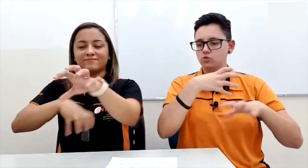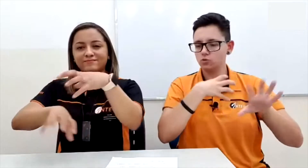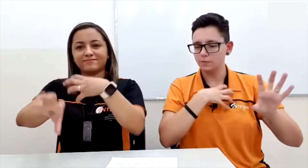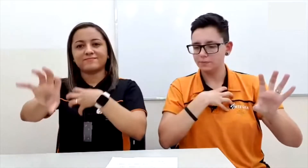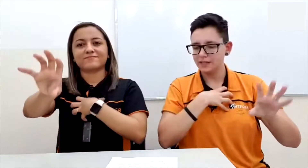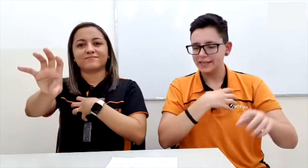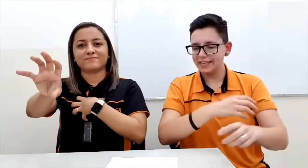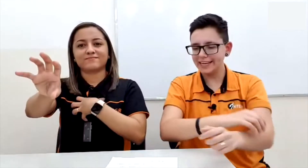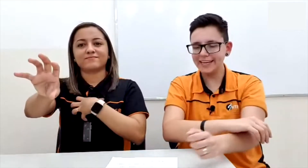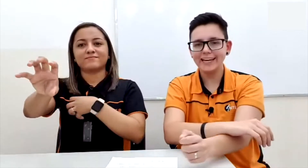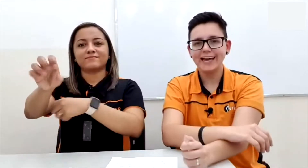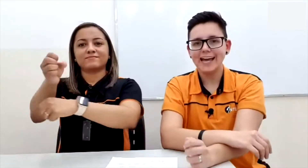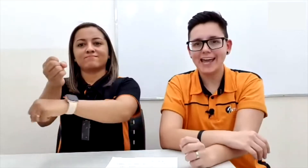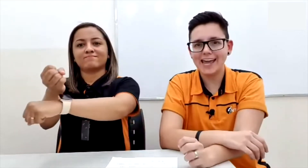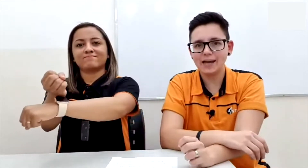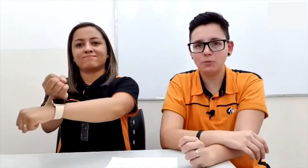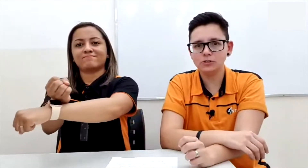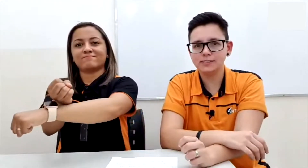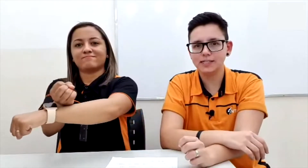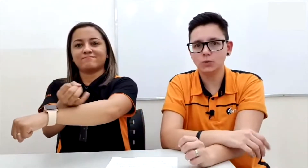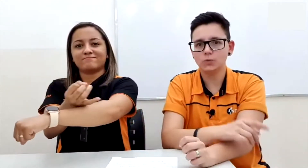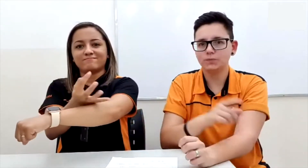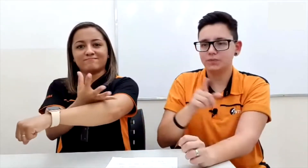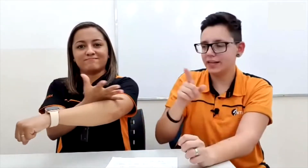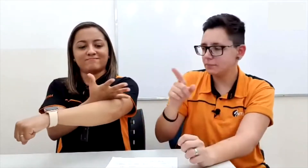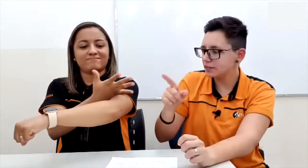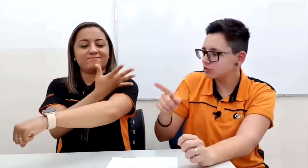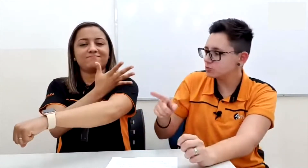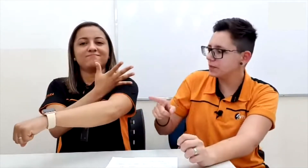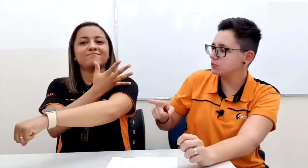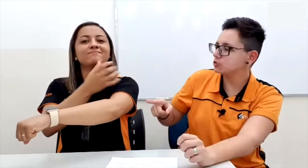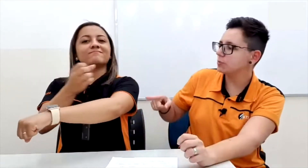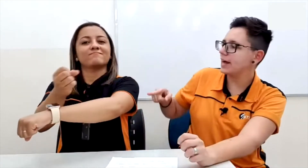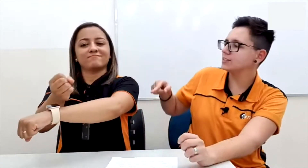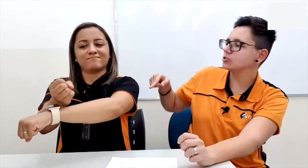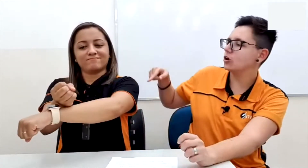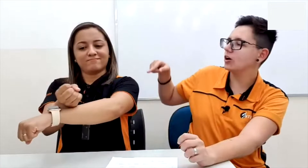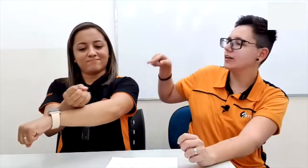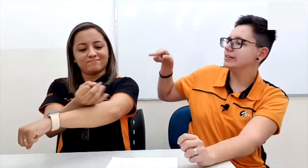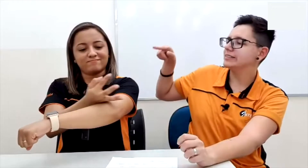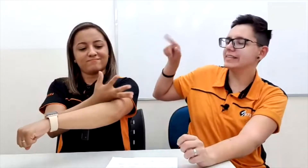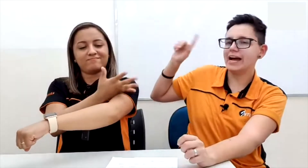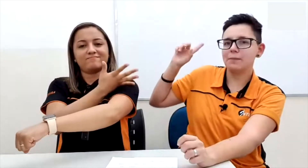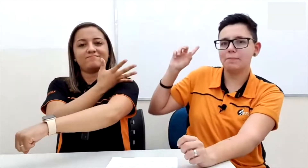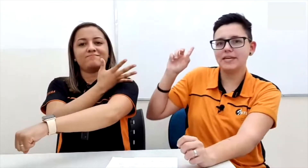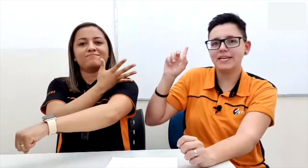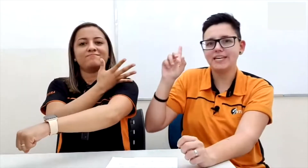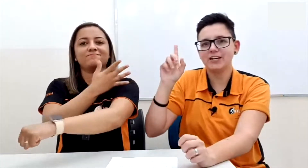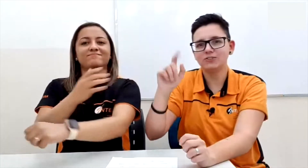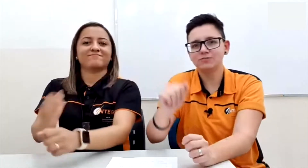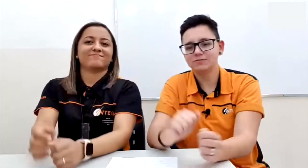isso. E emoção. Lembra que os pelos do braço, ó, se arrepiam,